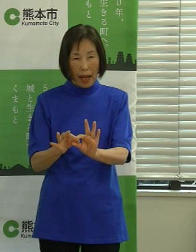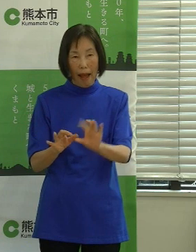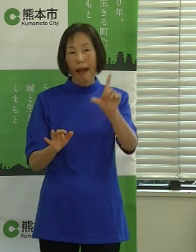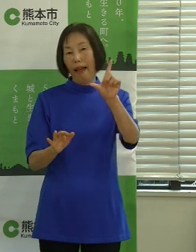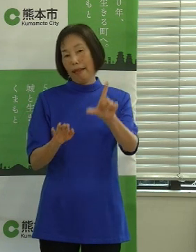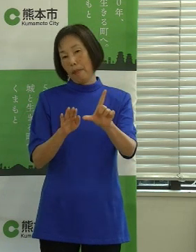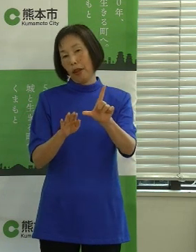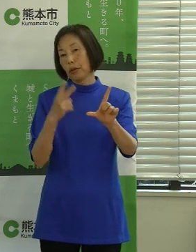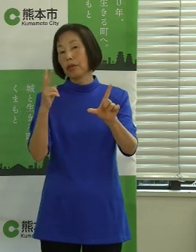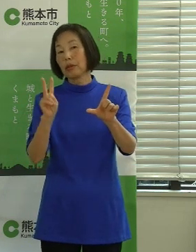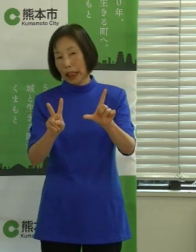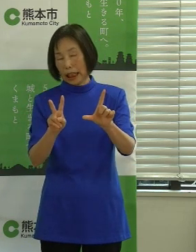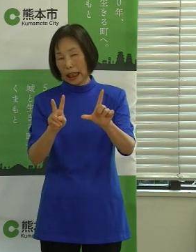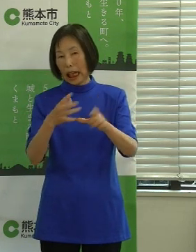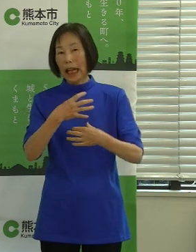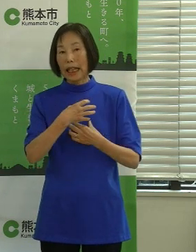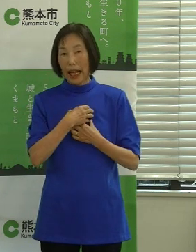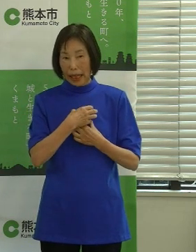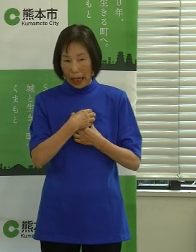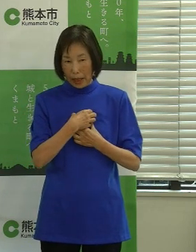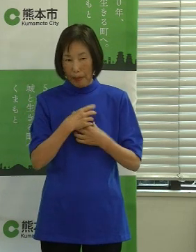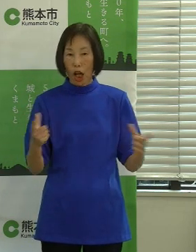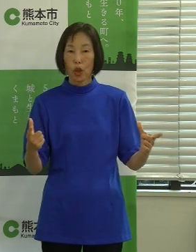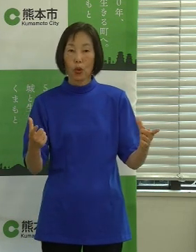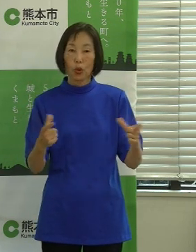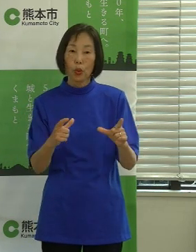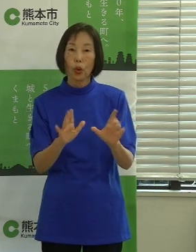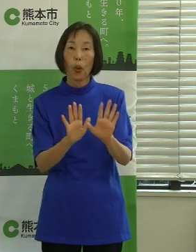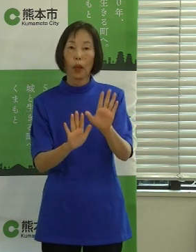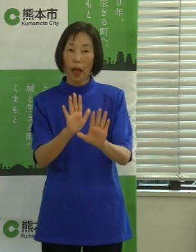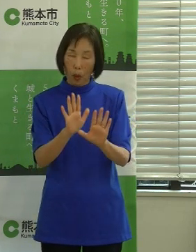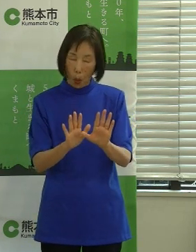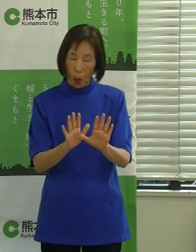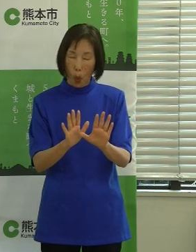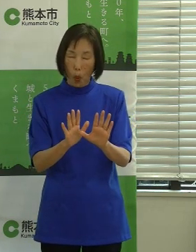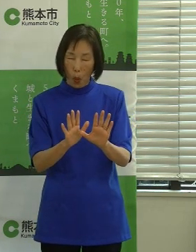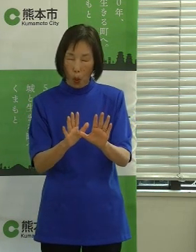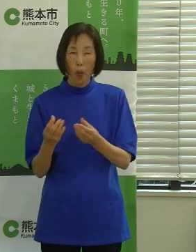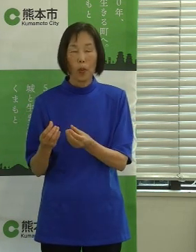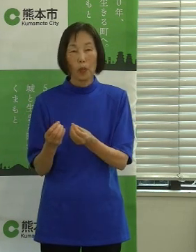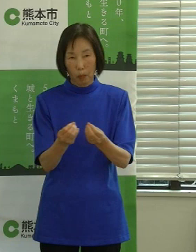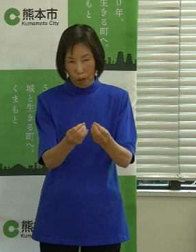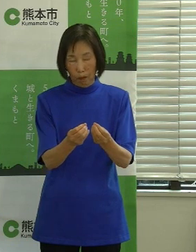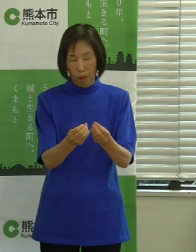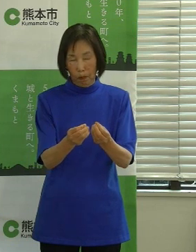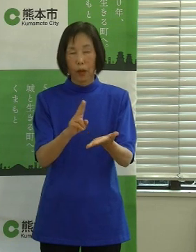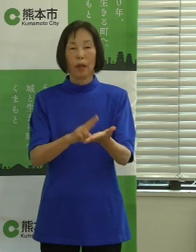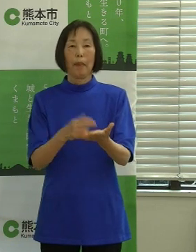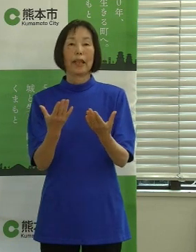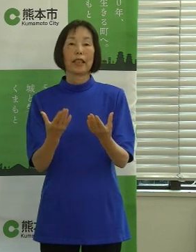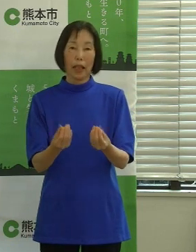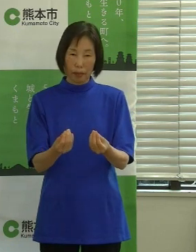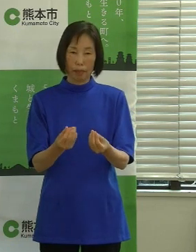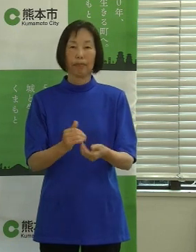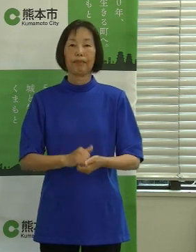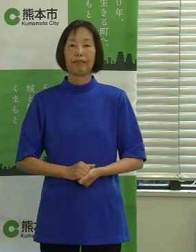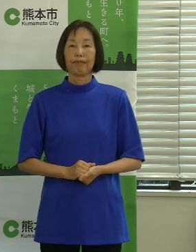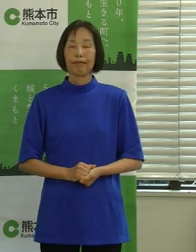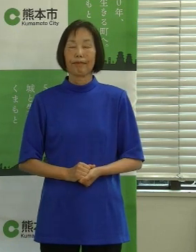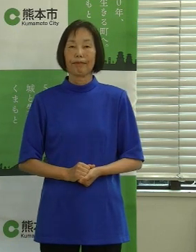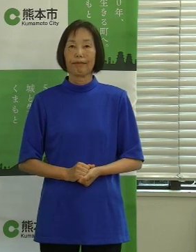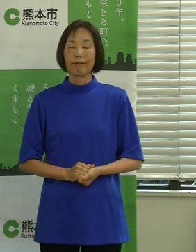レベル2警戒そして縮小傾向を維持することと決定をいたしました